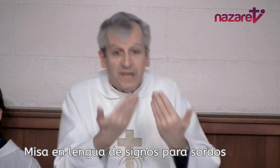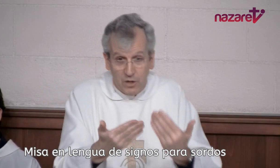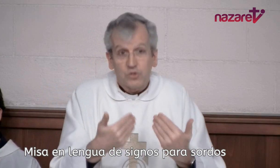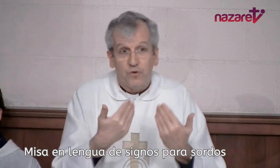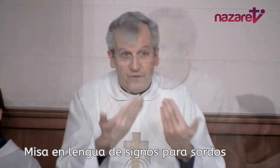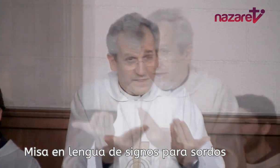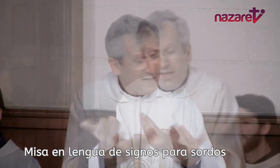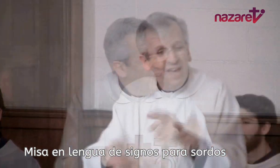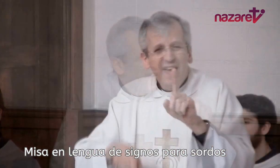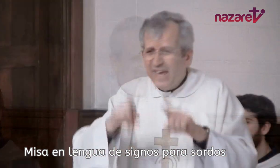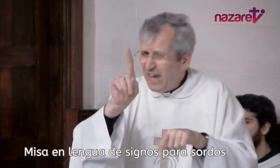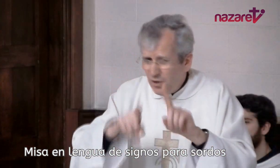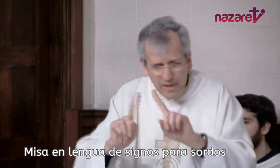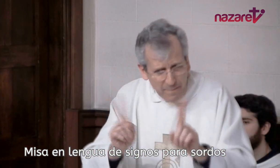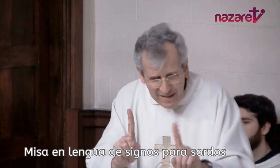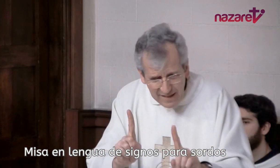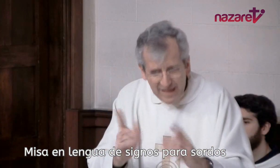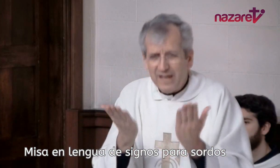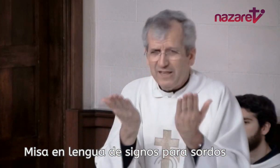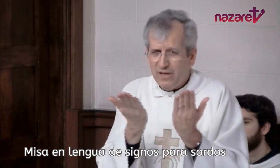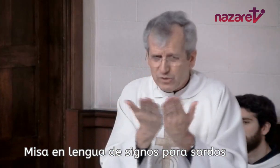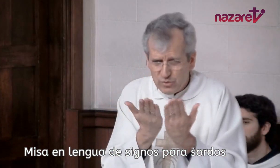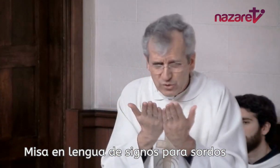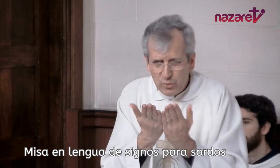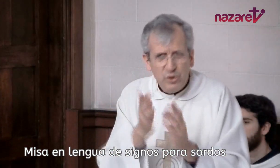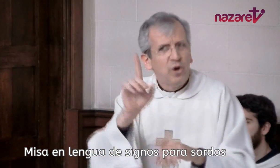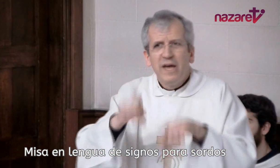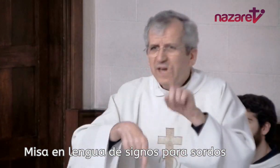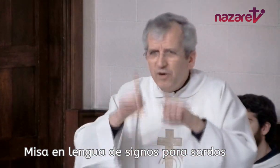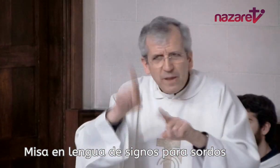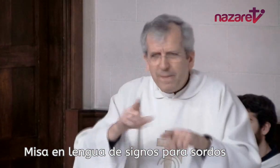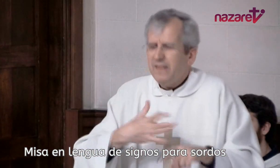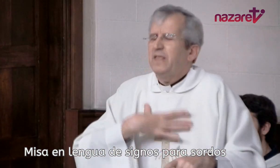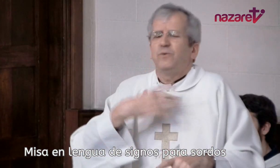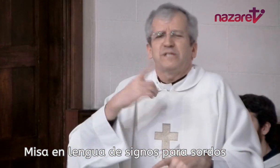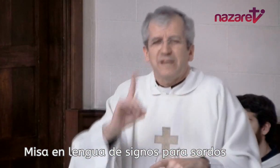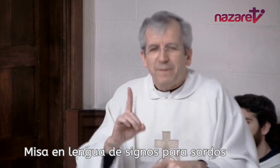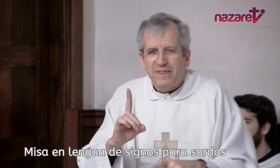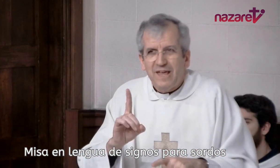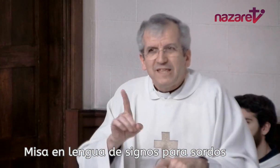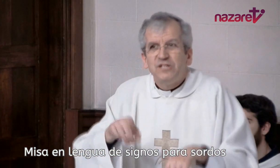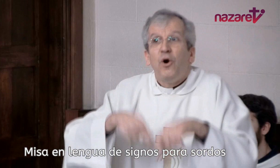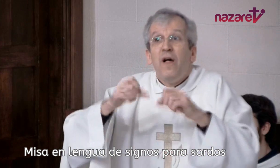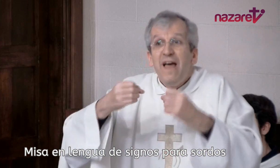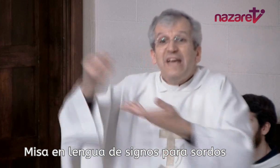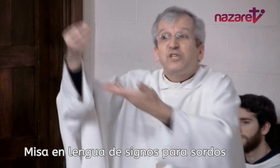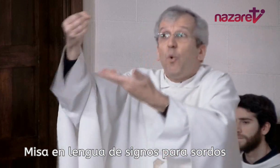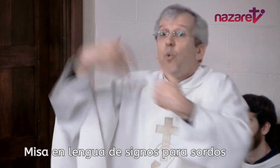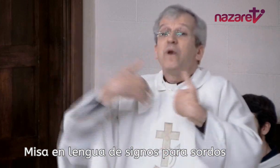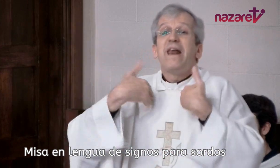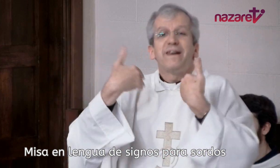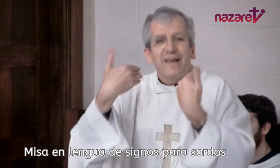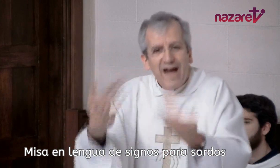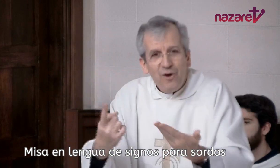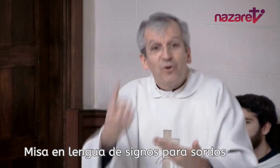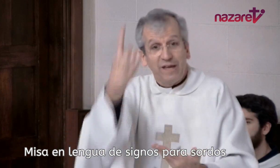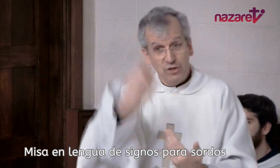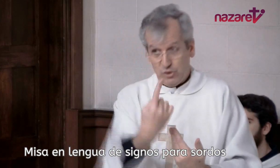que nos ofrece, que no depende de nuestro estudio, que no depende de nuestras capacidades, sino es un regalo que Dios